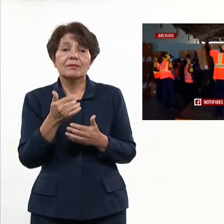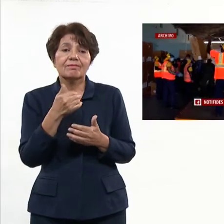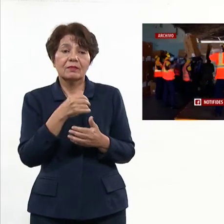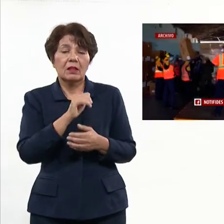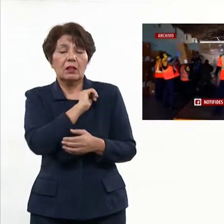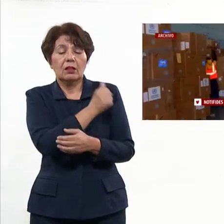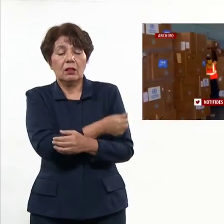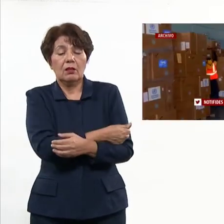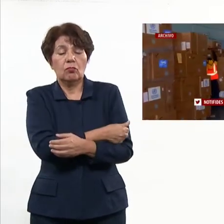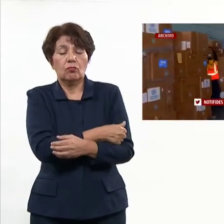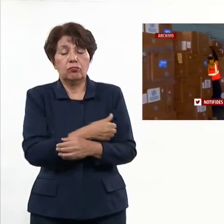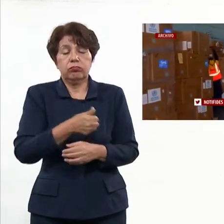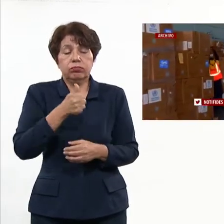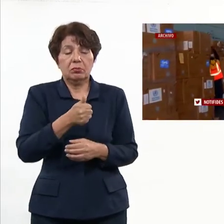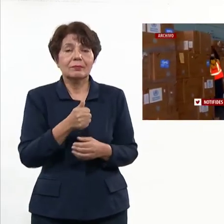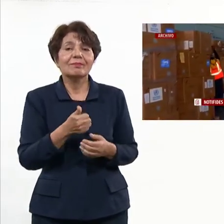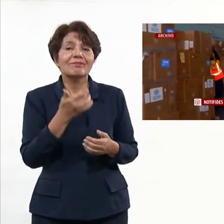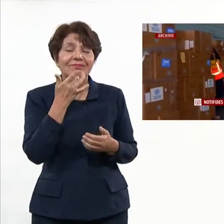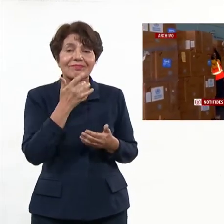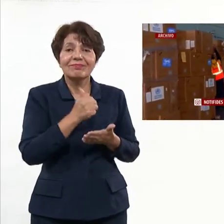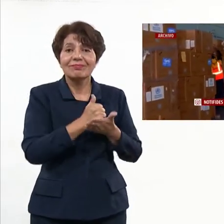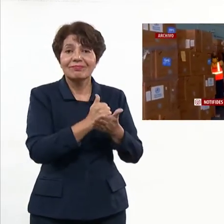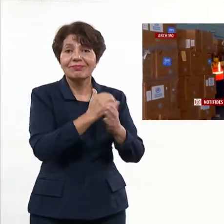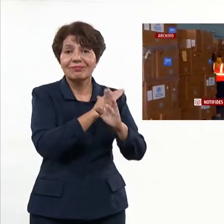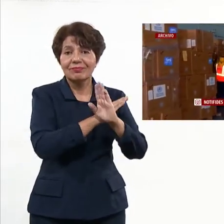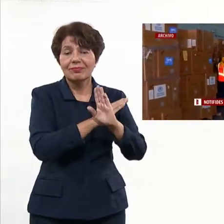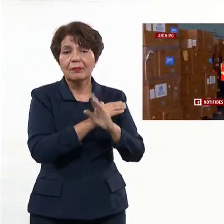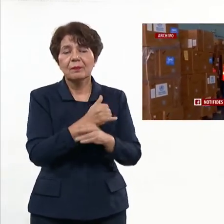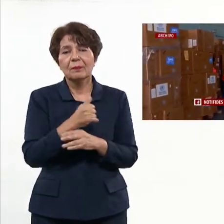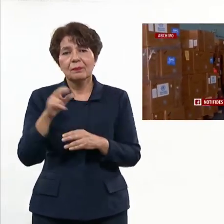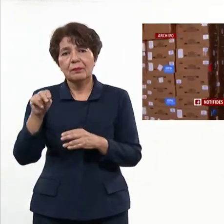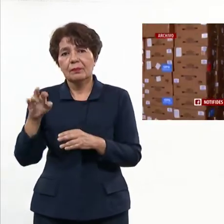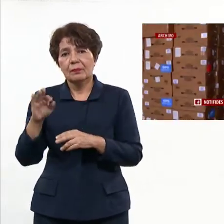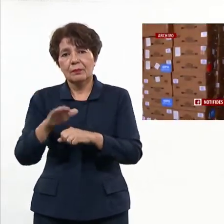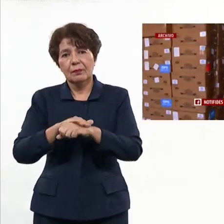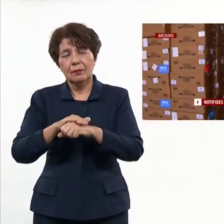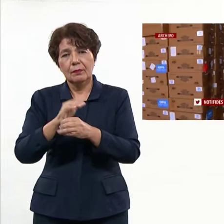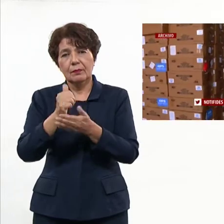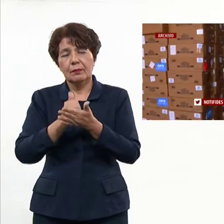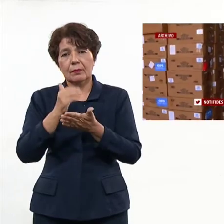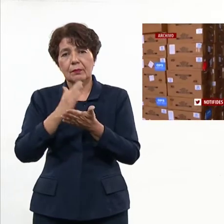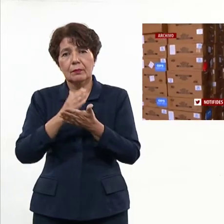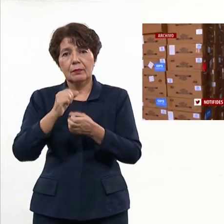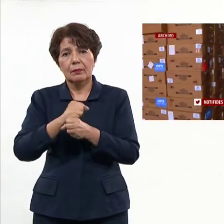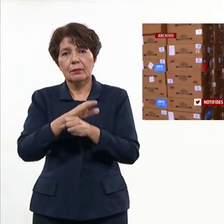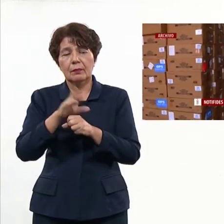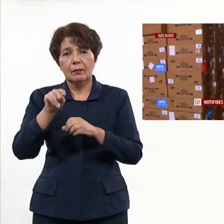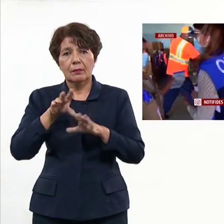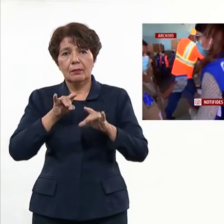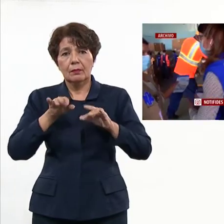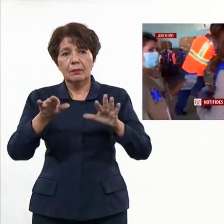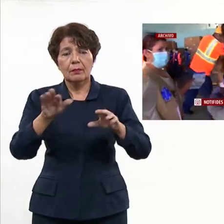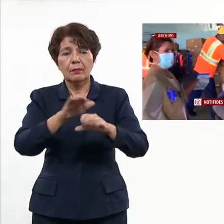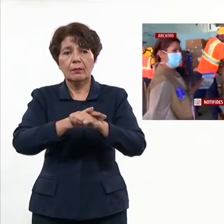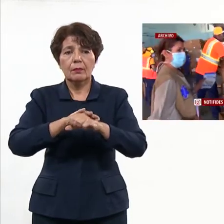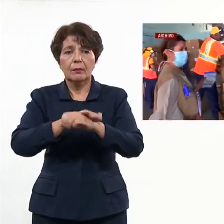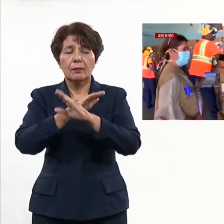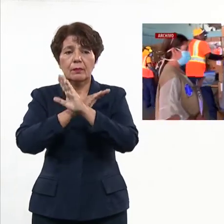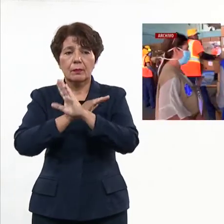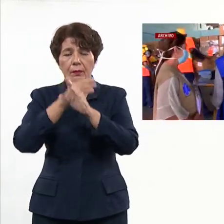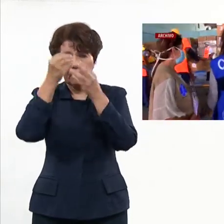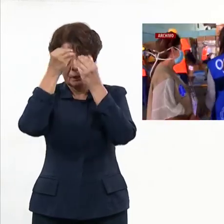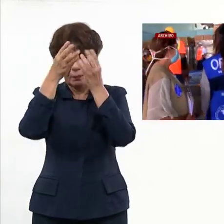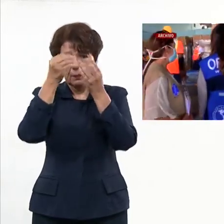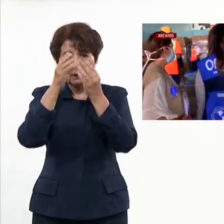mayor poder desde suyapa medios los despides lo invitamos a erradicar juntos el coronavirus con imágenes de darío garcía les informo